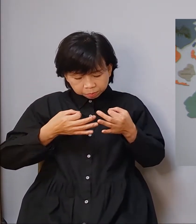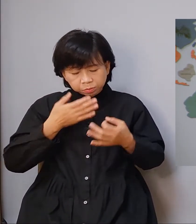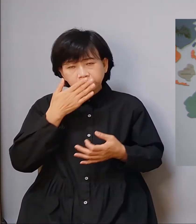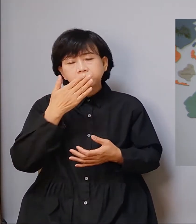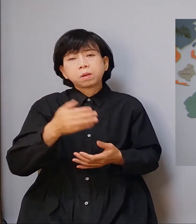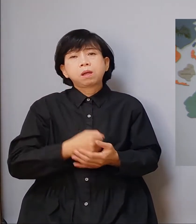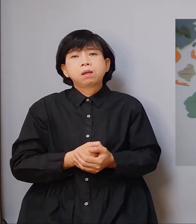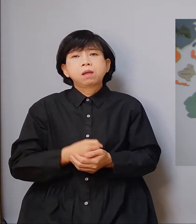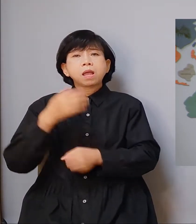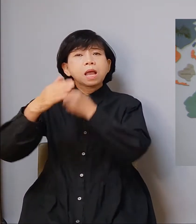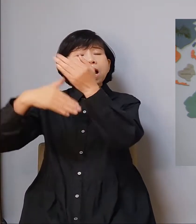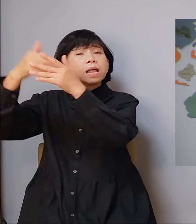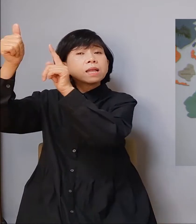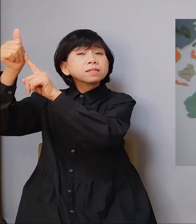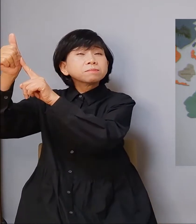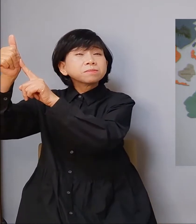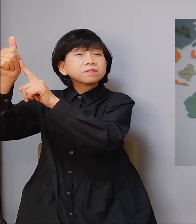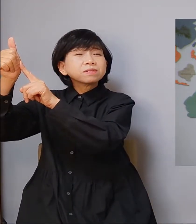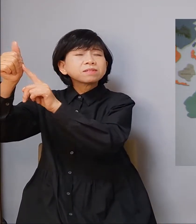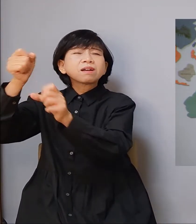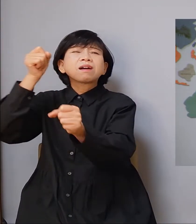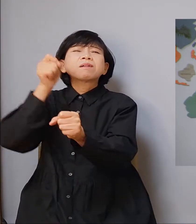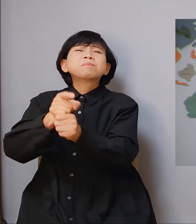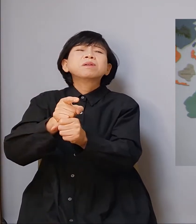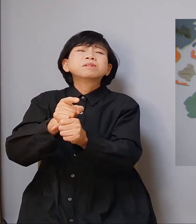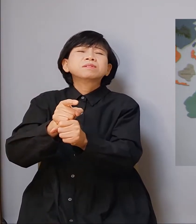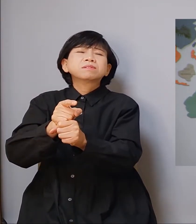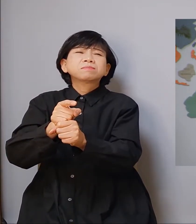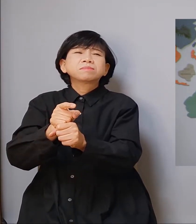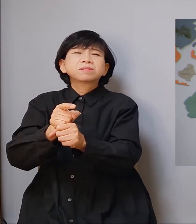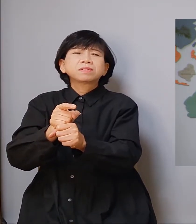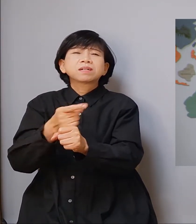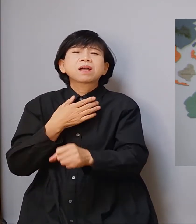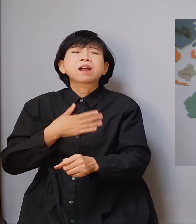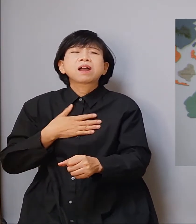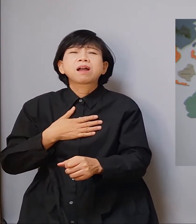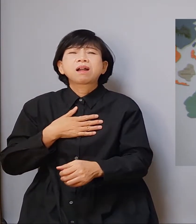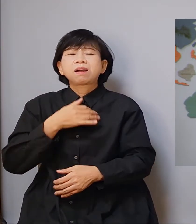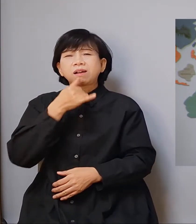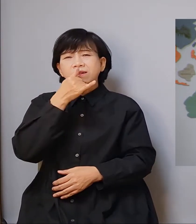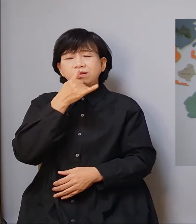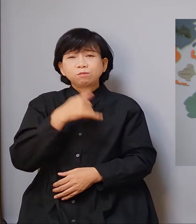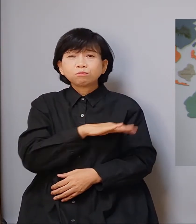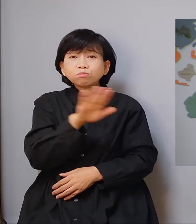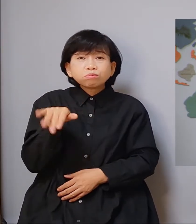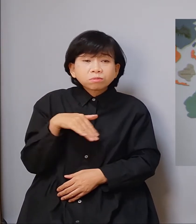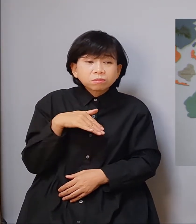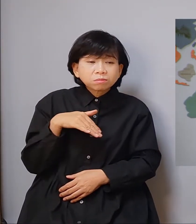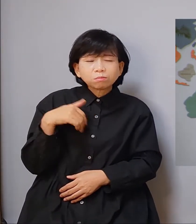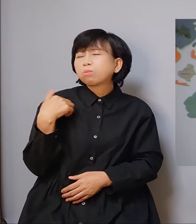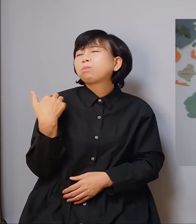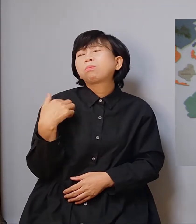무엇이 있는지 이미 알고 계십니다. 하지만 우리는요 알지 못해요.